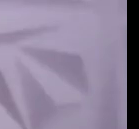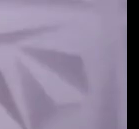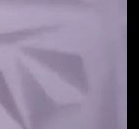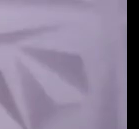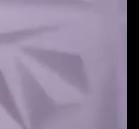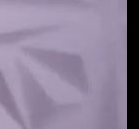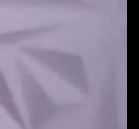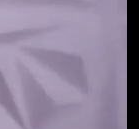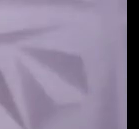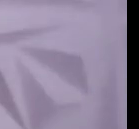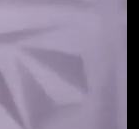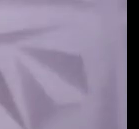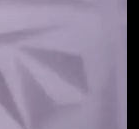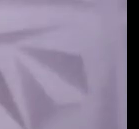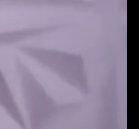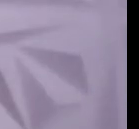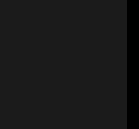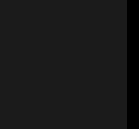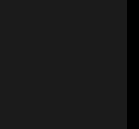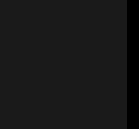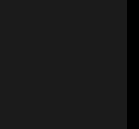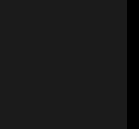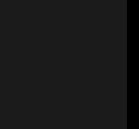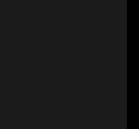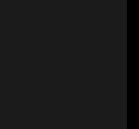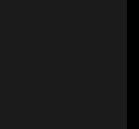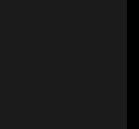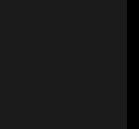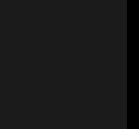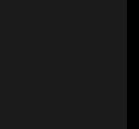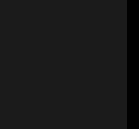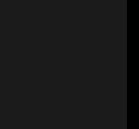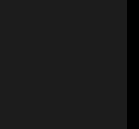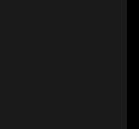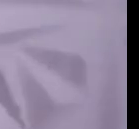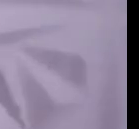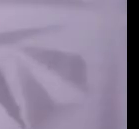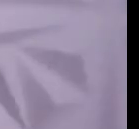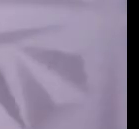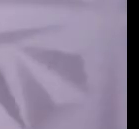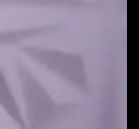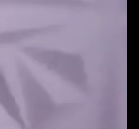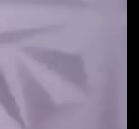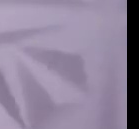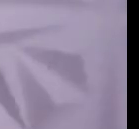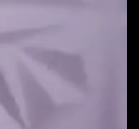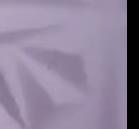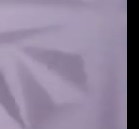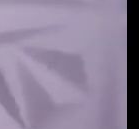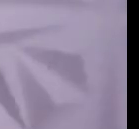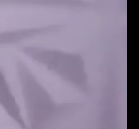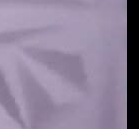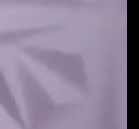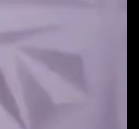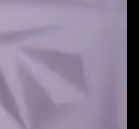gustó la actividad, si dejaron buenos amigos, qué aprendieron. Por favor. Y los primeros